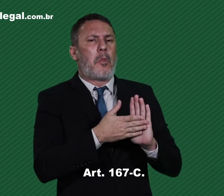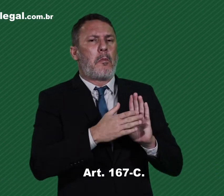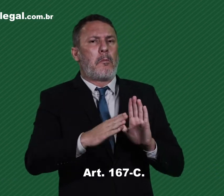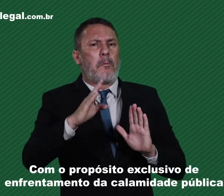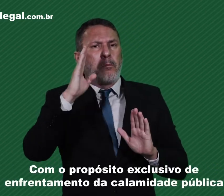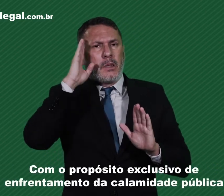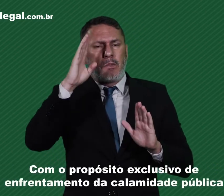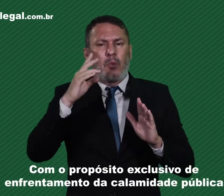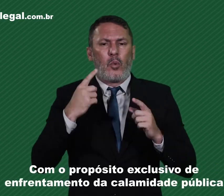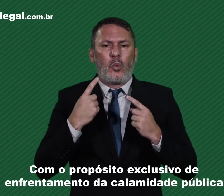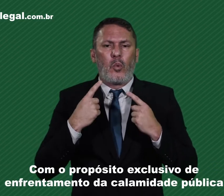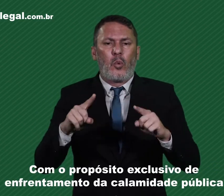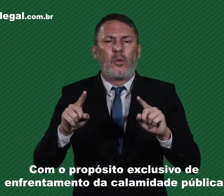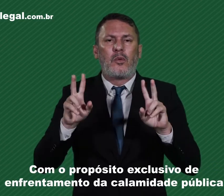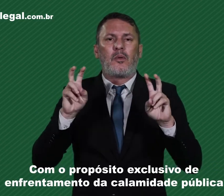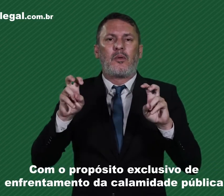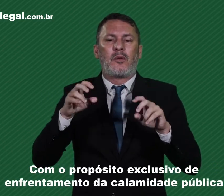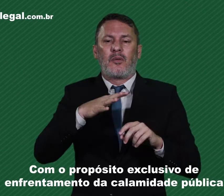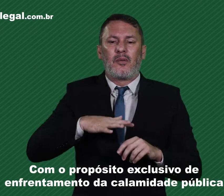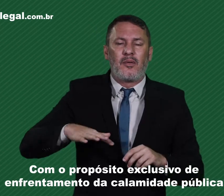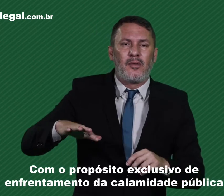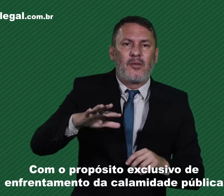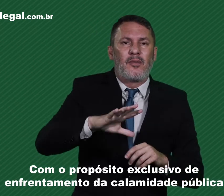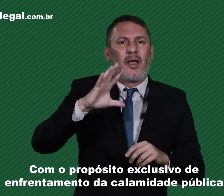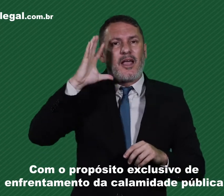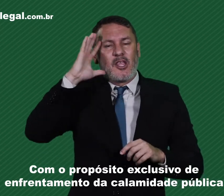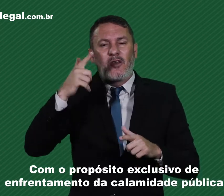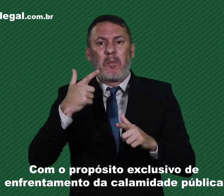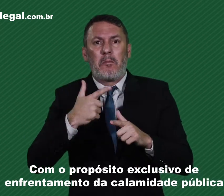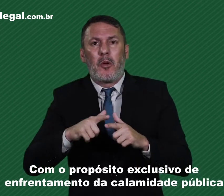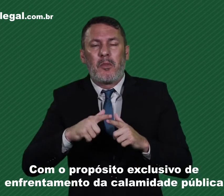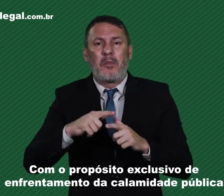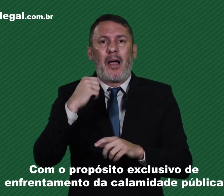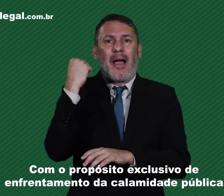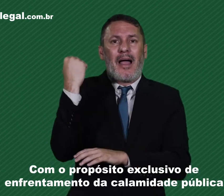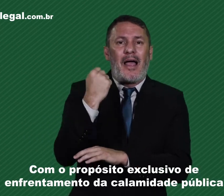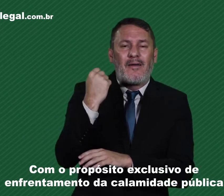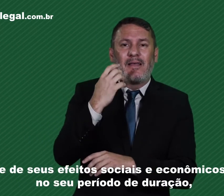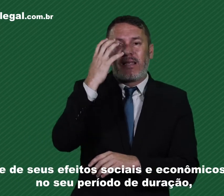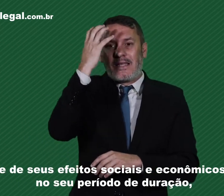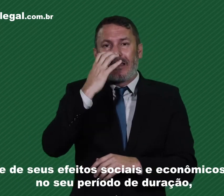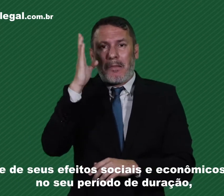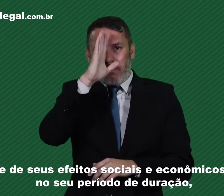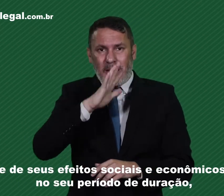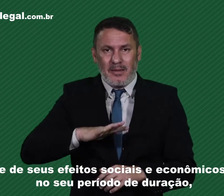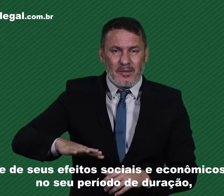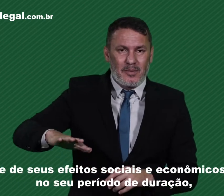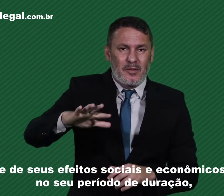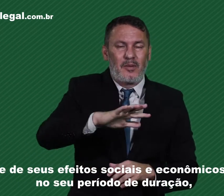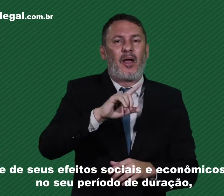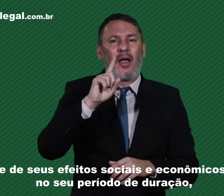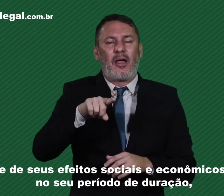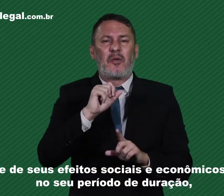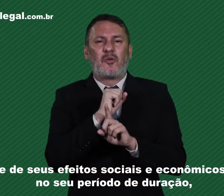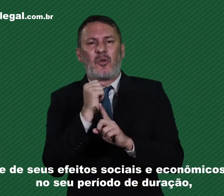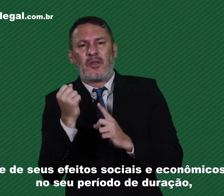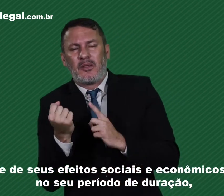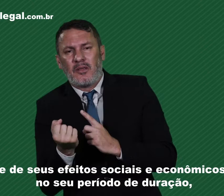com o propósito exclusivo de enfrentamento da calamidade pública e de seus efeitos sociais e econômicos